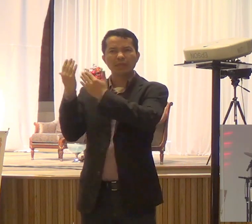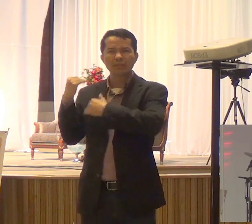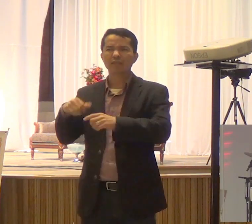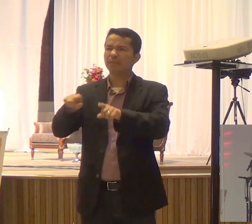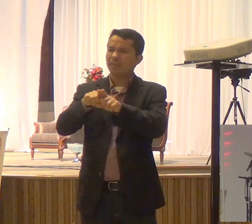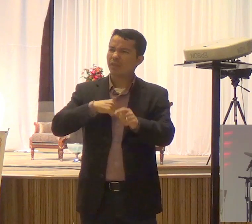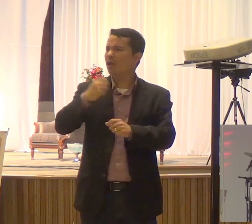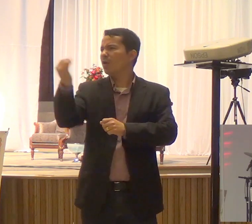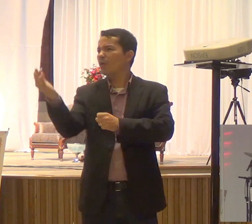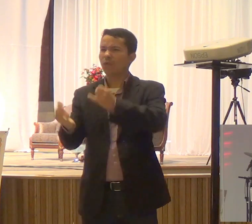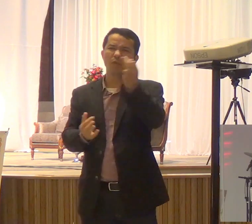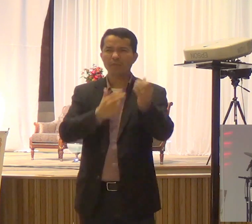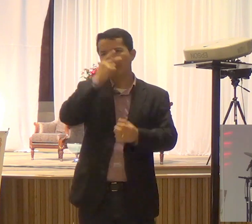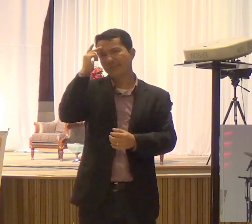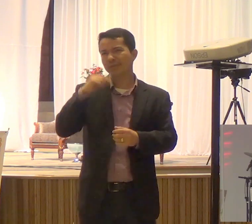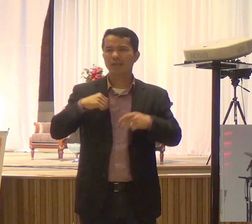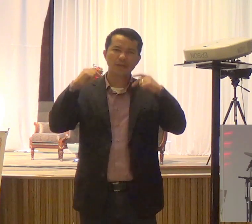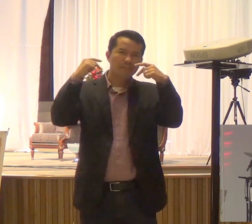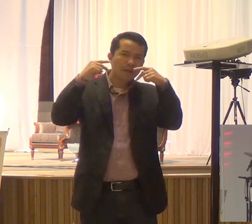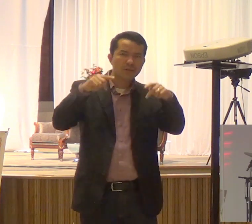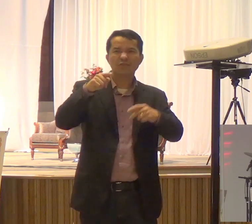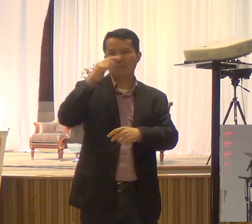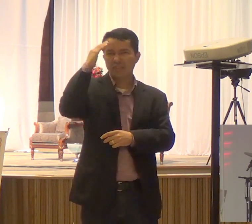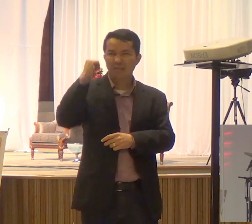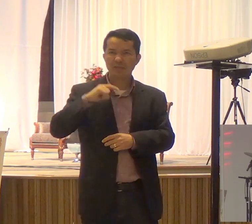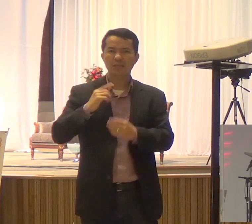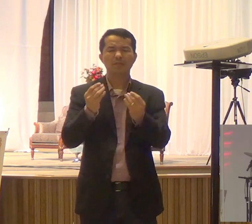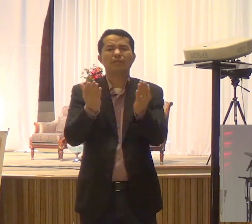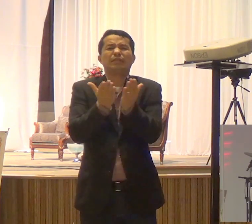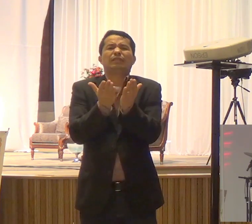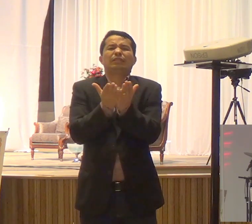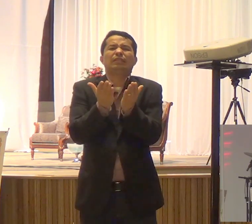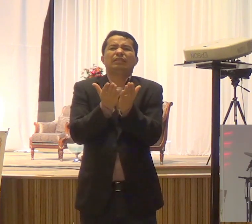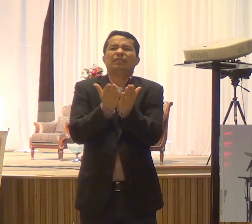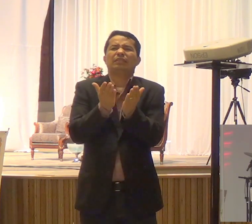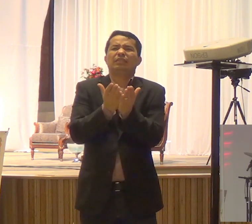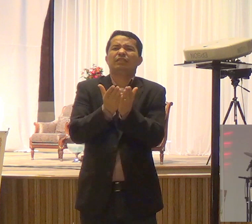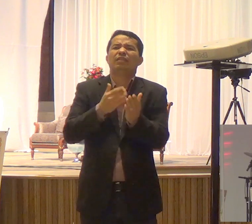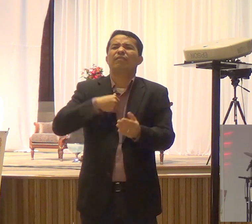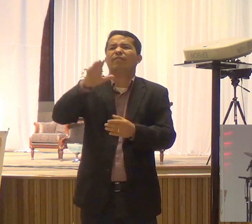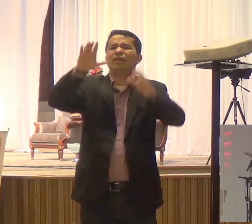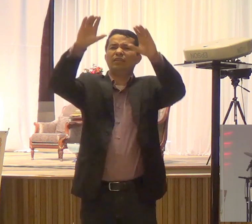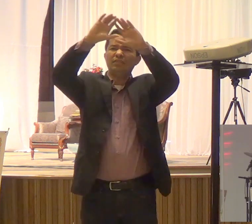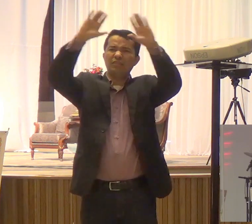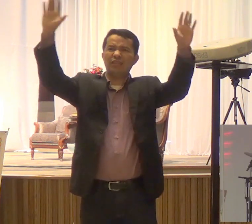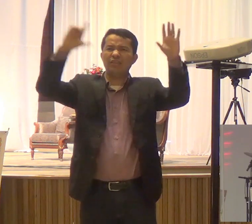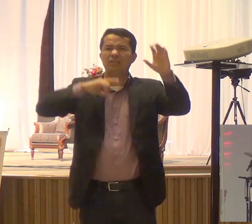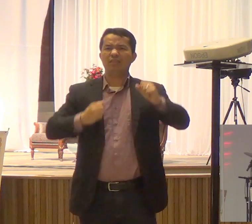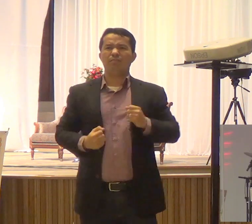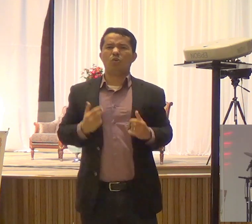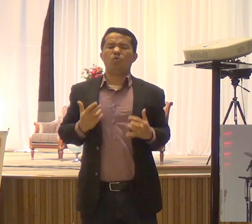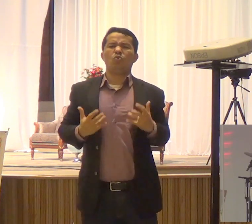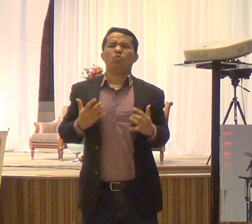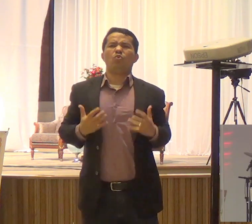virou chavão no meio da igreja. Que tem crente que vai entrar no céu cheirando queimado. É aquele crente que